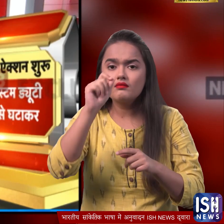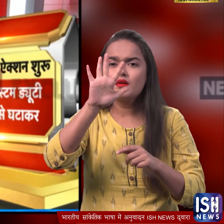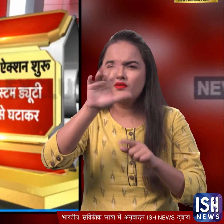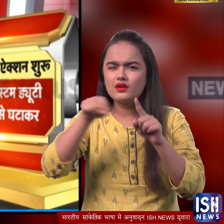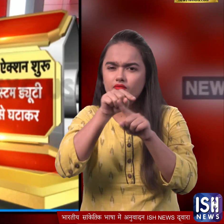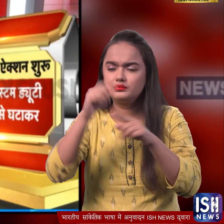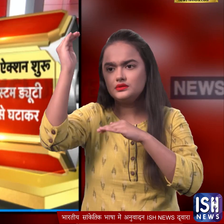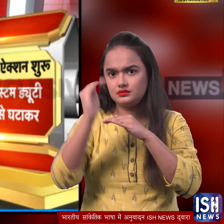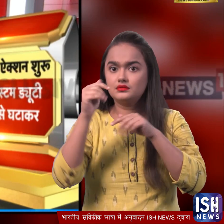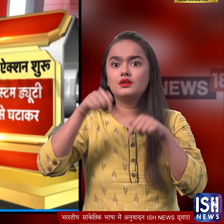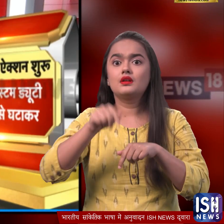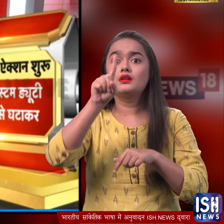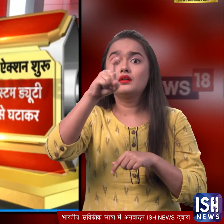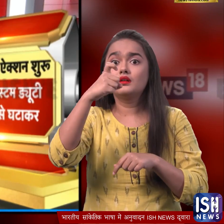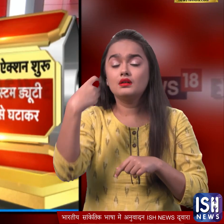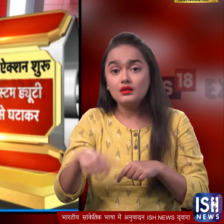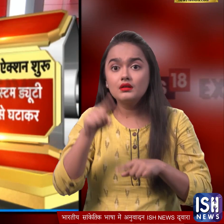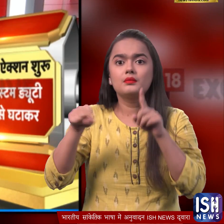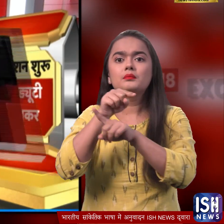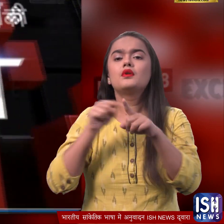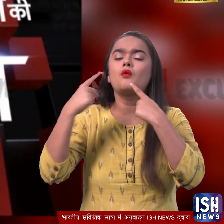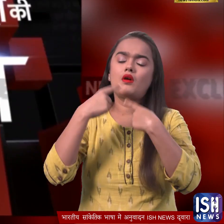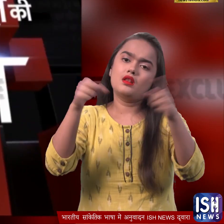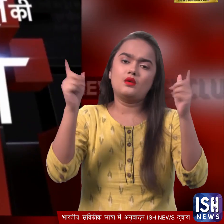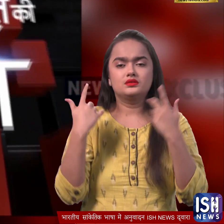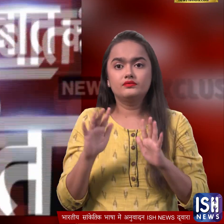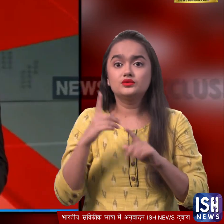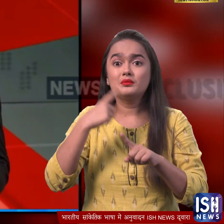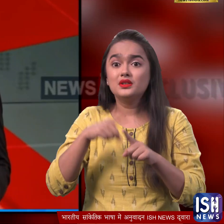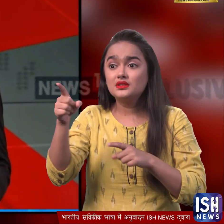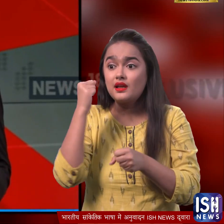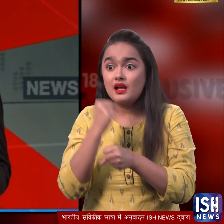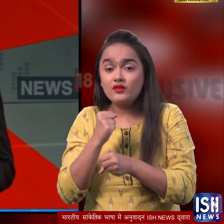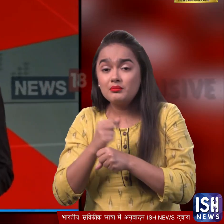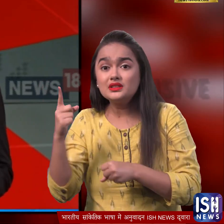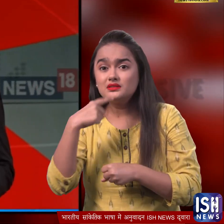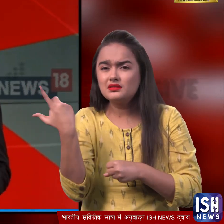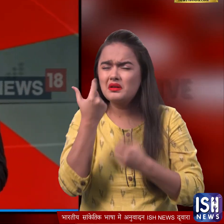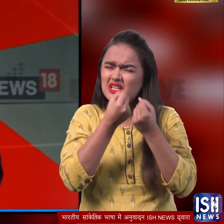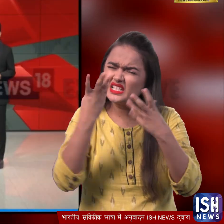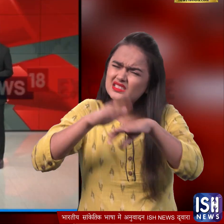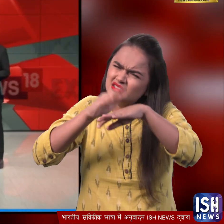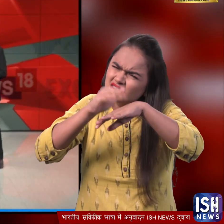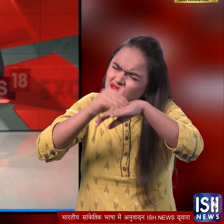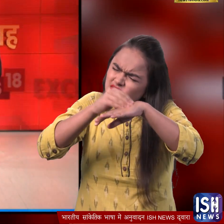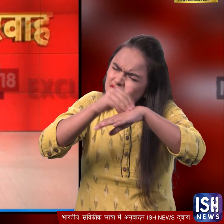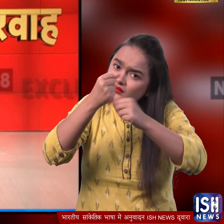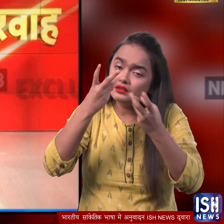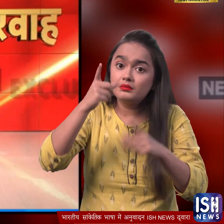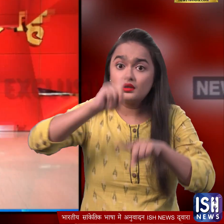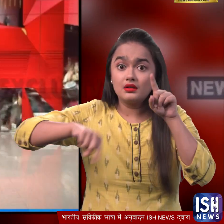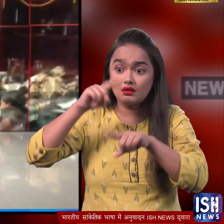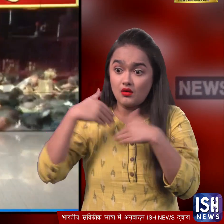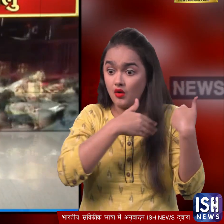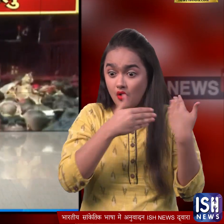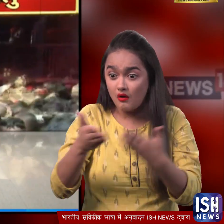32.5% से कम करके 17.5% करने का ऐलान किया। सरकार और प्रशासन की लाख अपील के बावजूद नवरात्र के आखिरी दिन